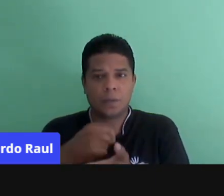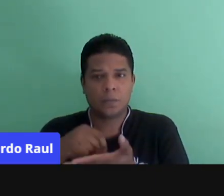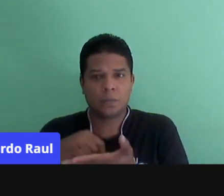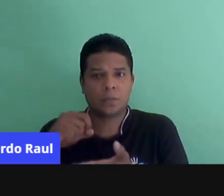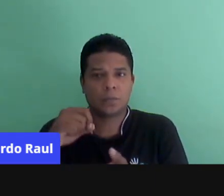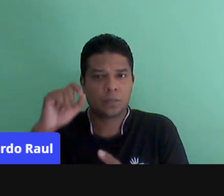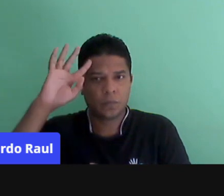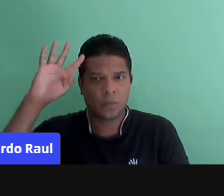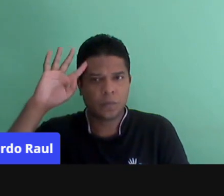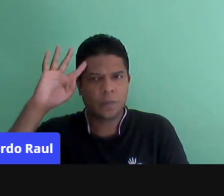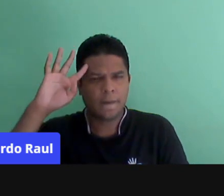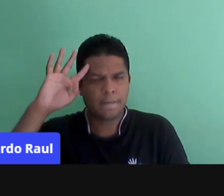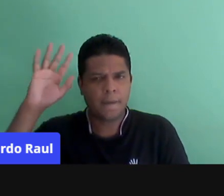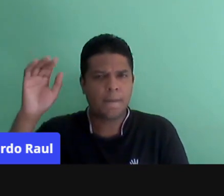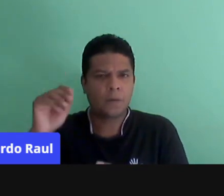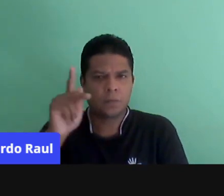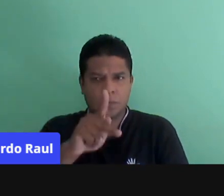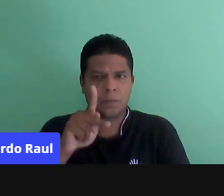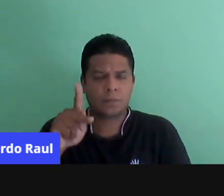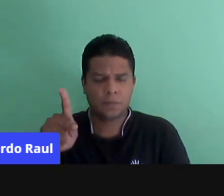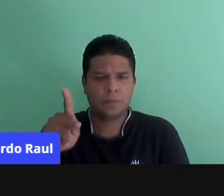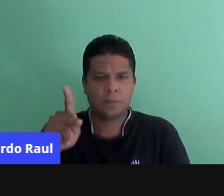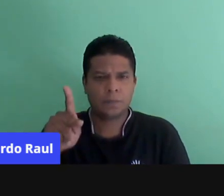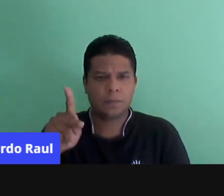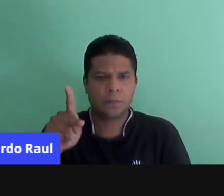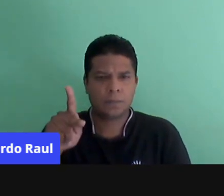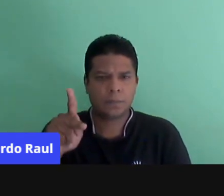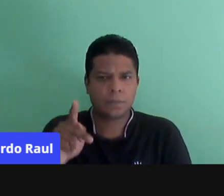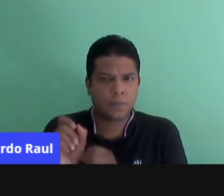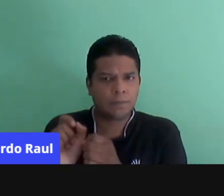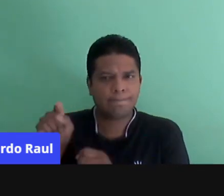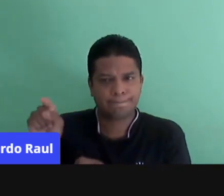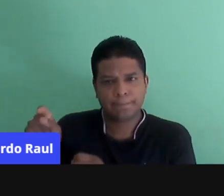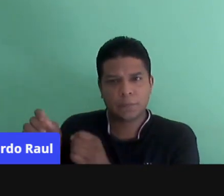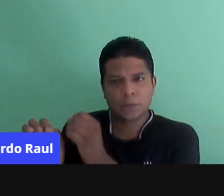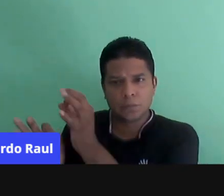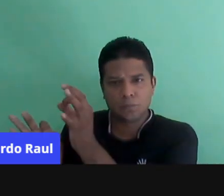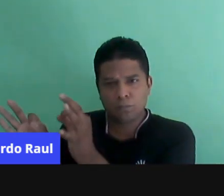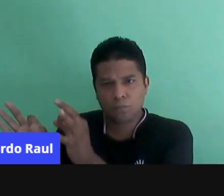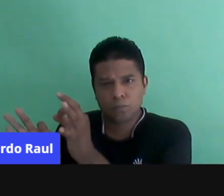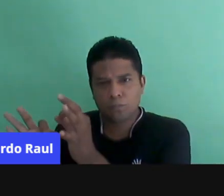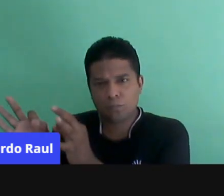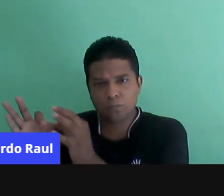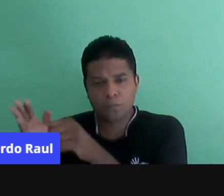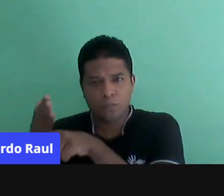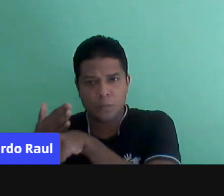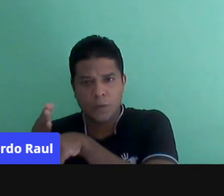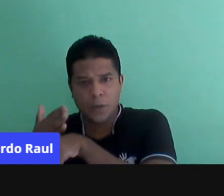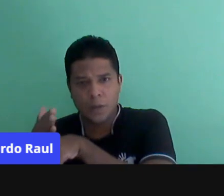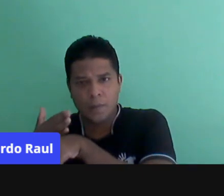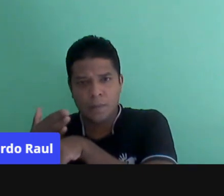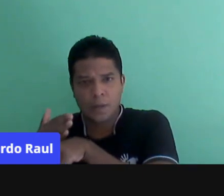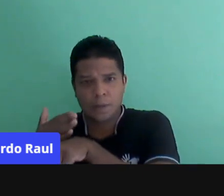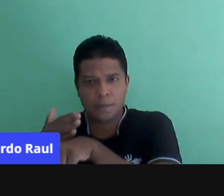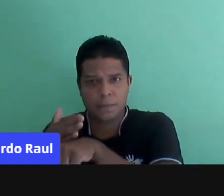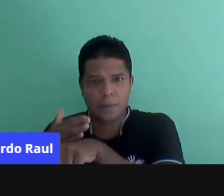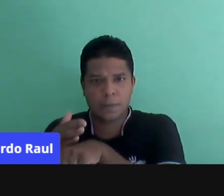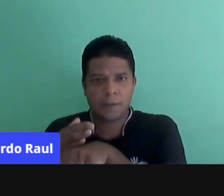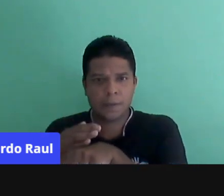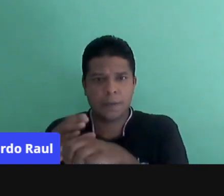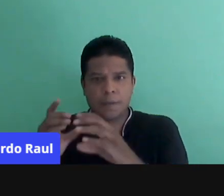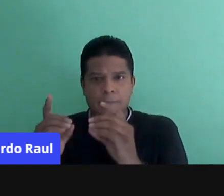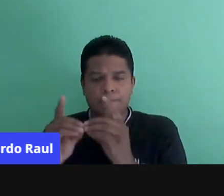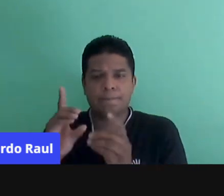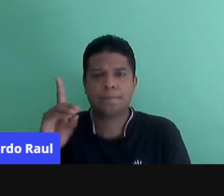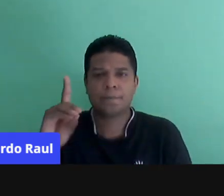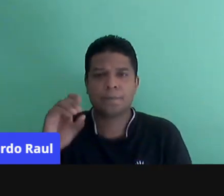professor, ele traz a discussão, ele que organiza a questão da prática dialógica, né? Que muitos